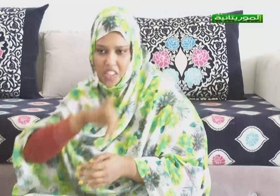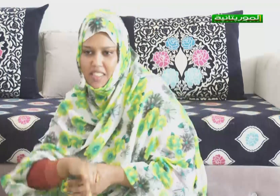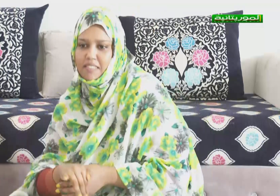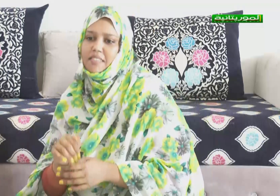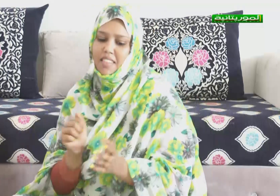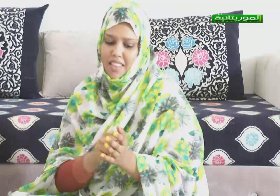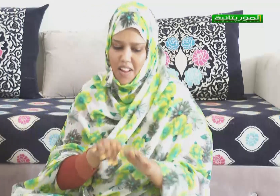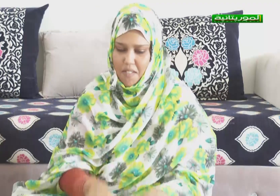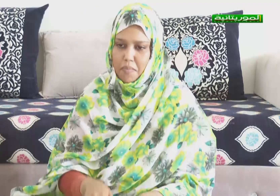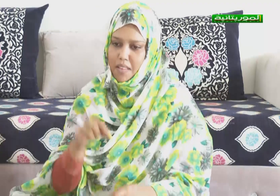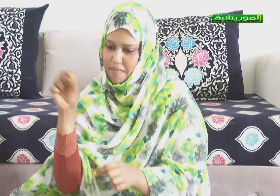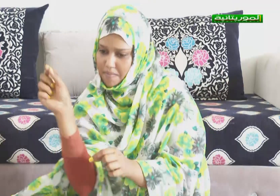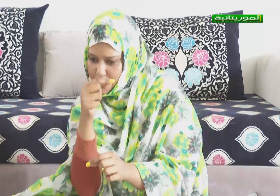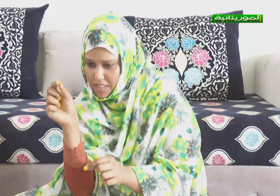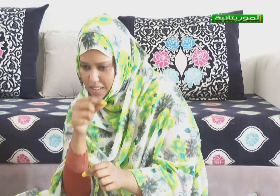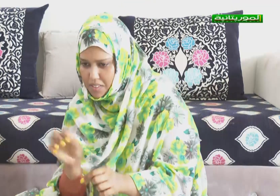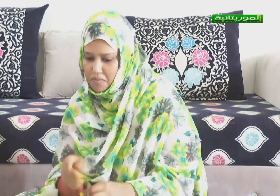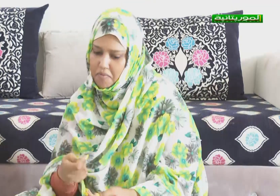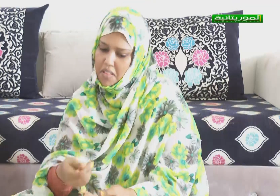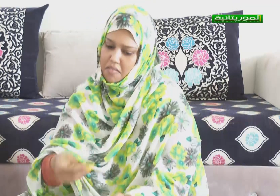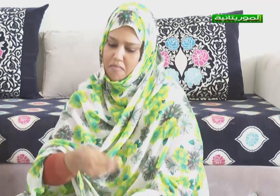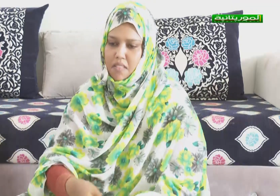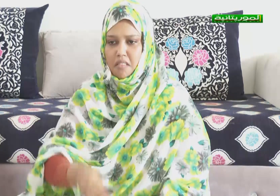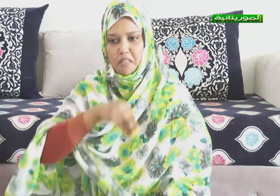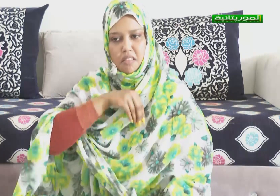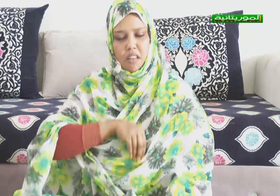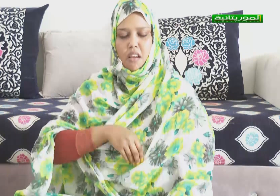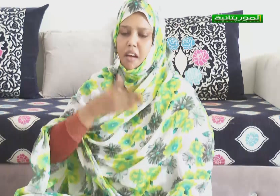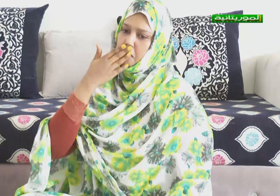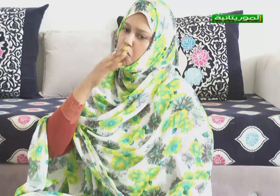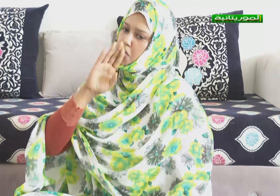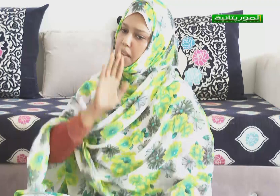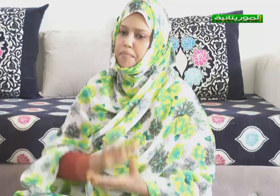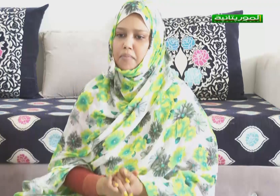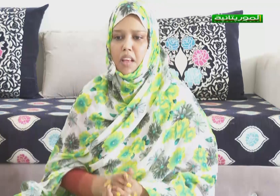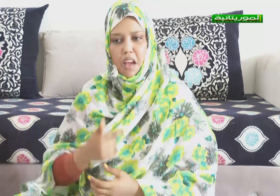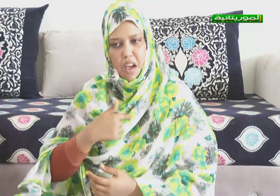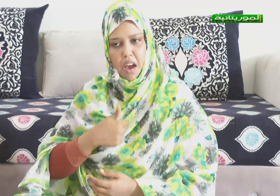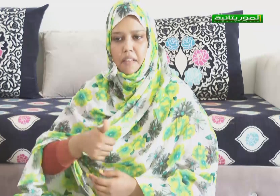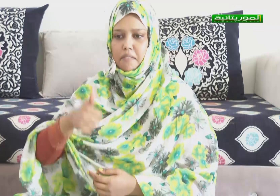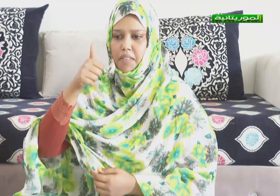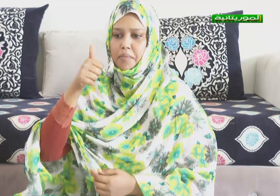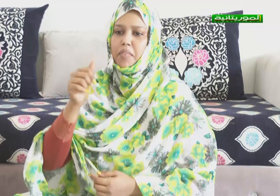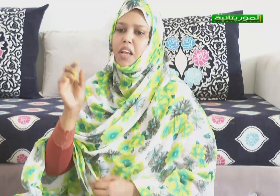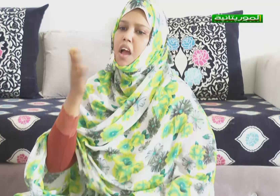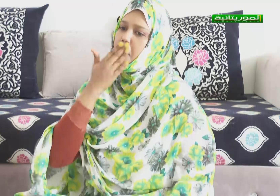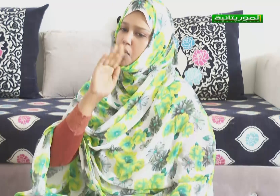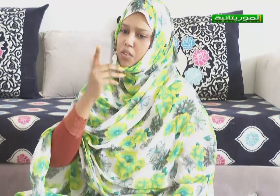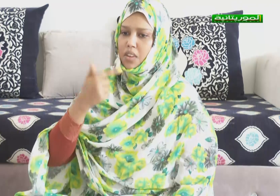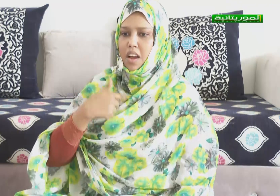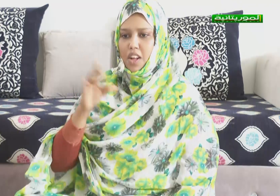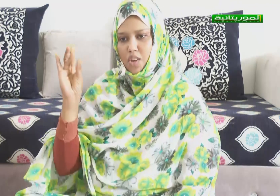لله، نتقاضى عليه أجري. وقانيني عن ياسر مش أنا متزوجة من شخص يسمع